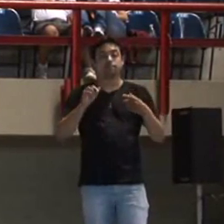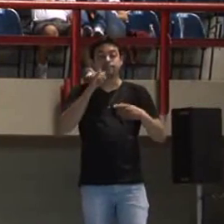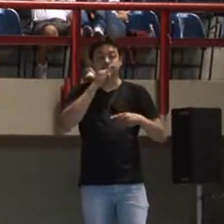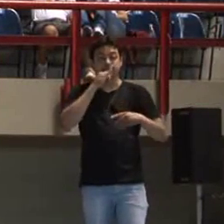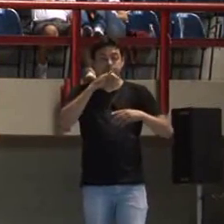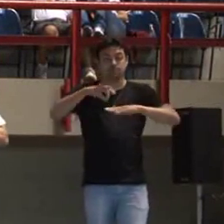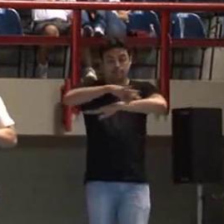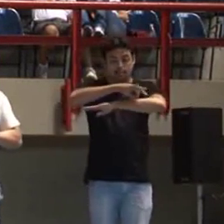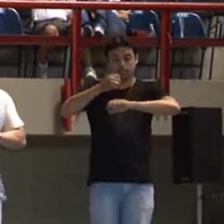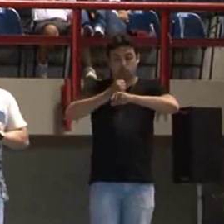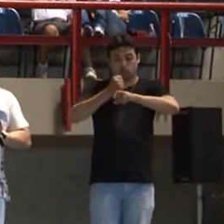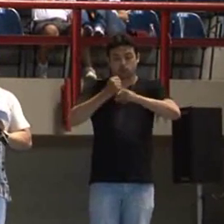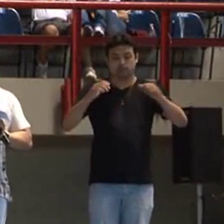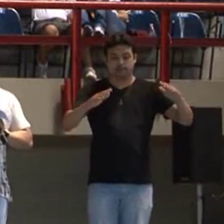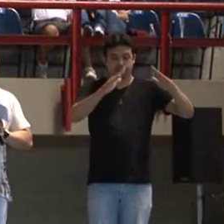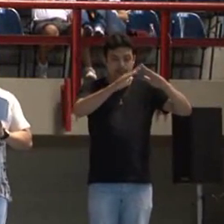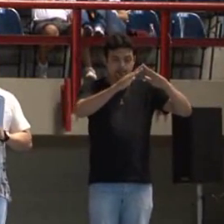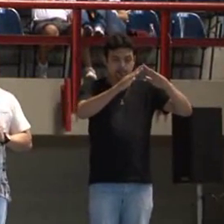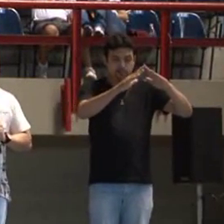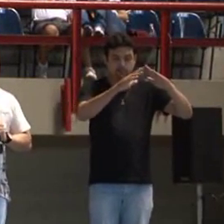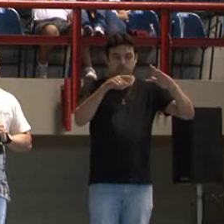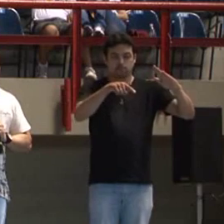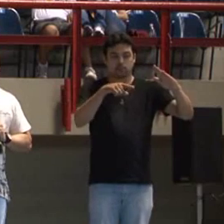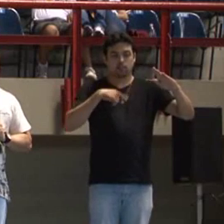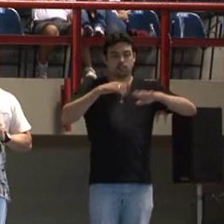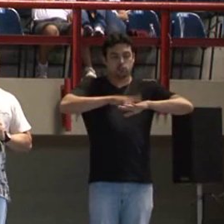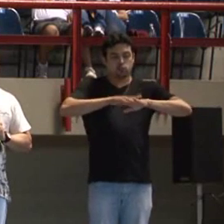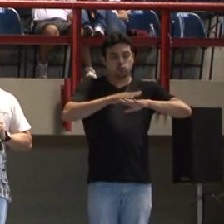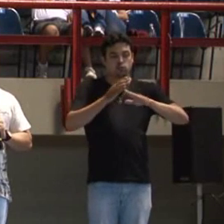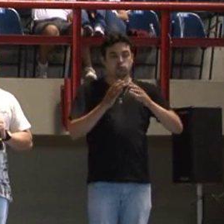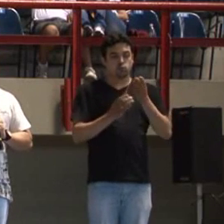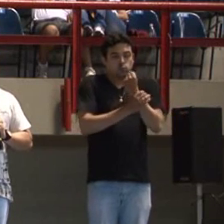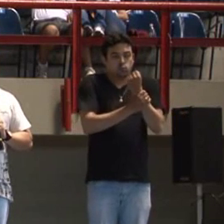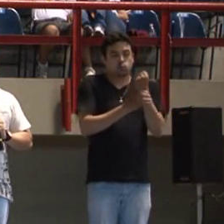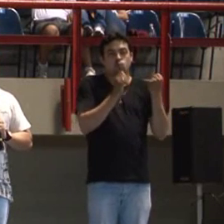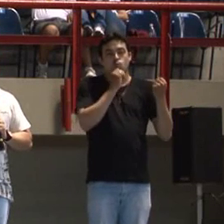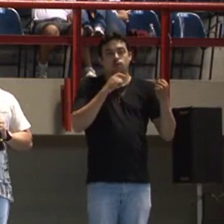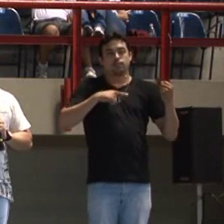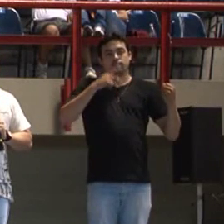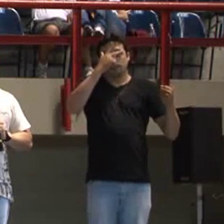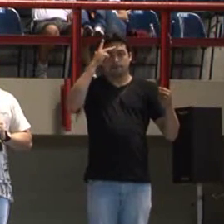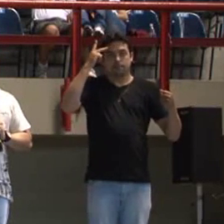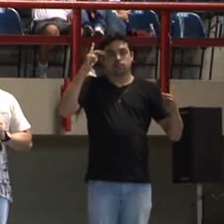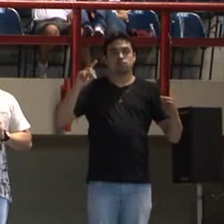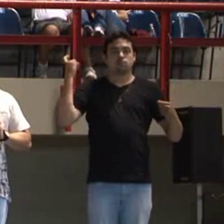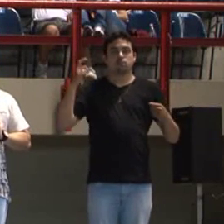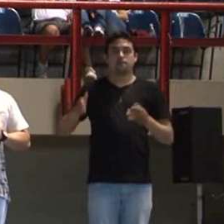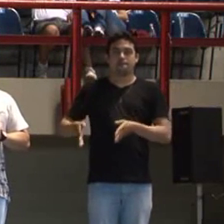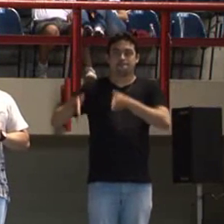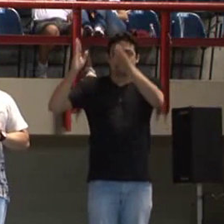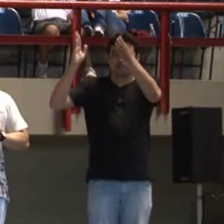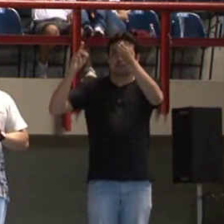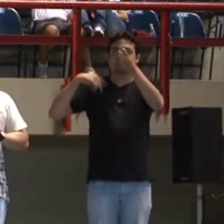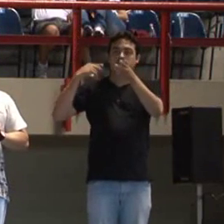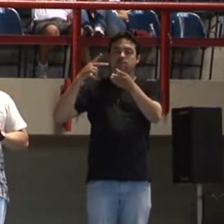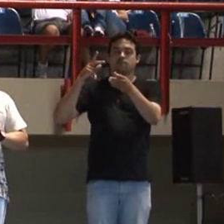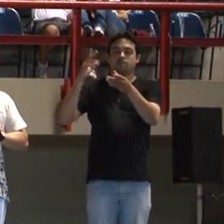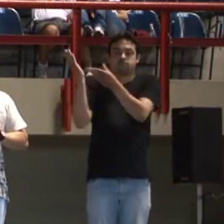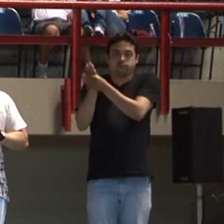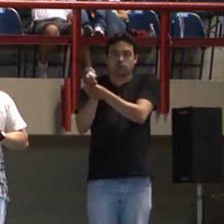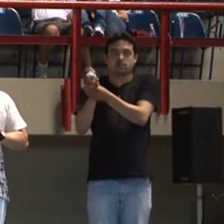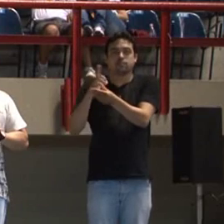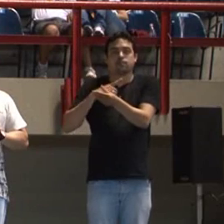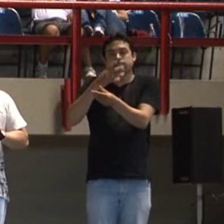arquiteto constrói uma casa para alguém, porém não faz ela sólida, tipo um rapaz que fez um condomínio aqui no Brasil, foi até processado, só que